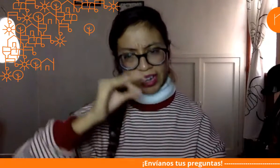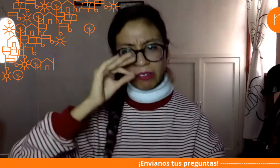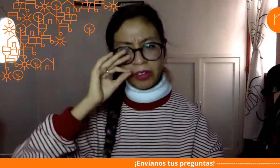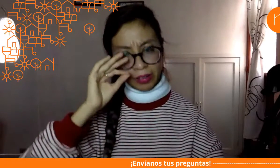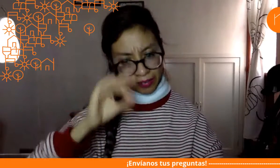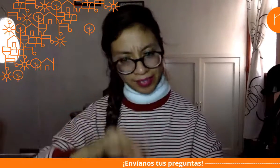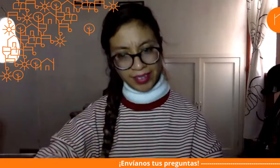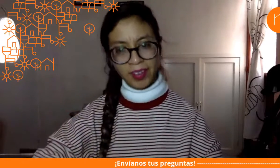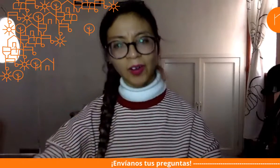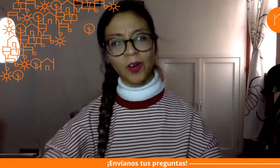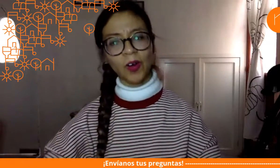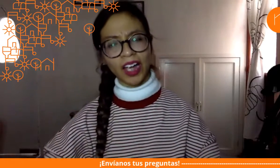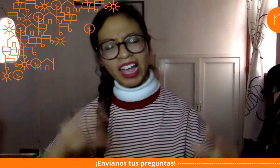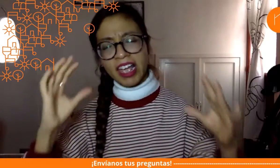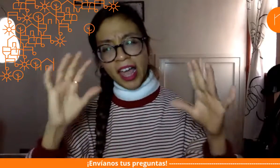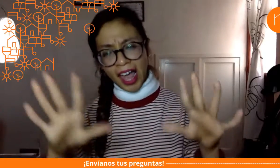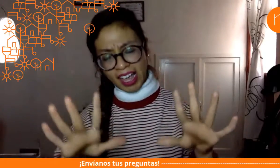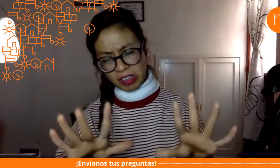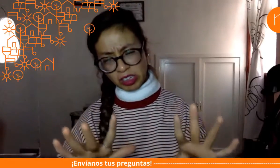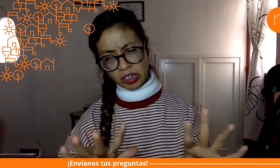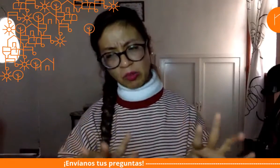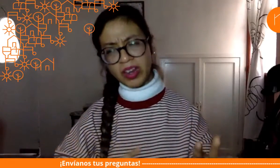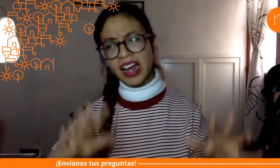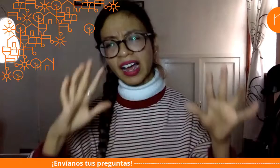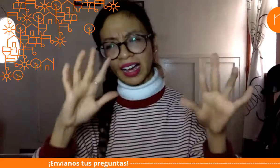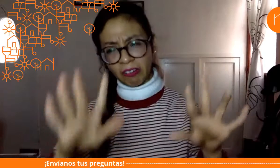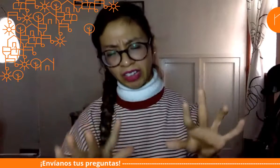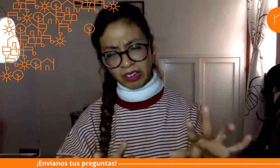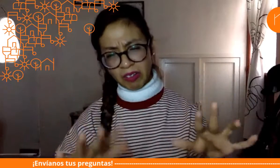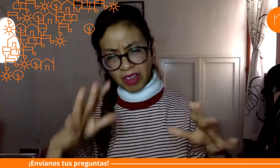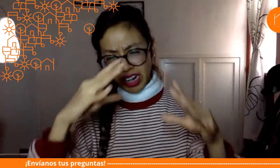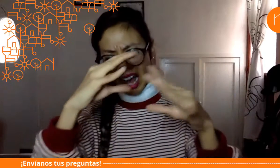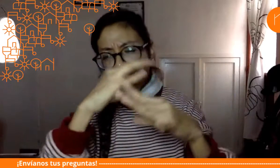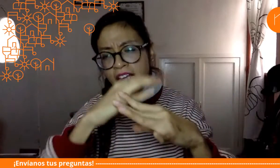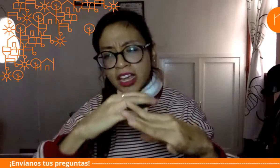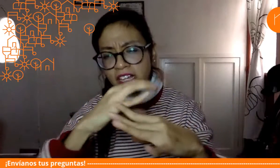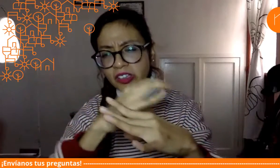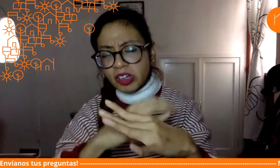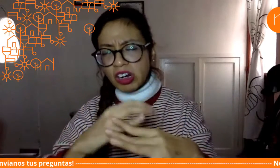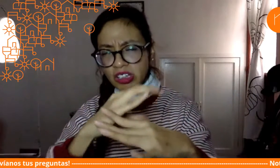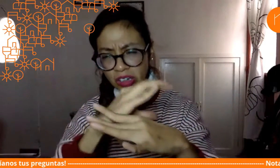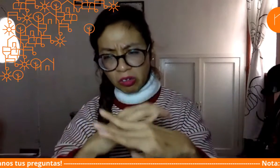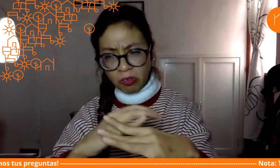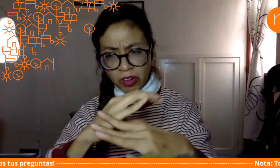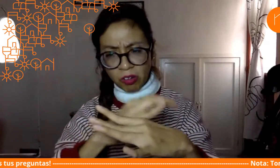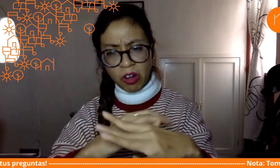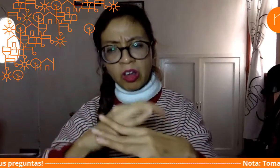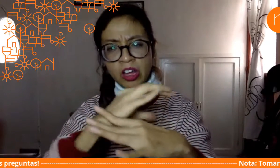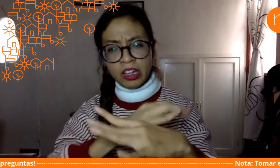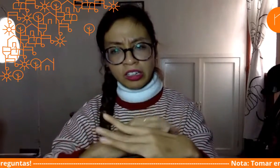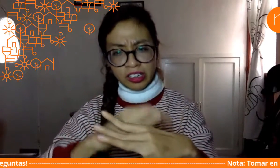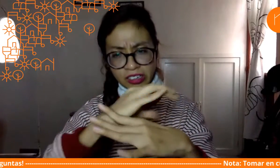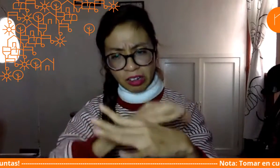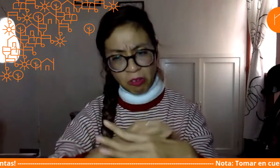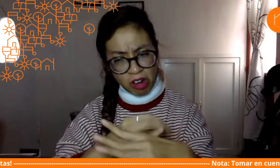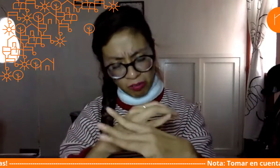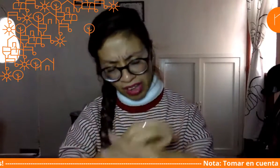café. ¿Ok? Eso denomina café de bebida, y solo si configuro de esta forma,